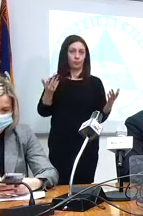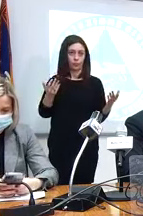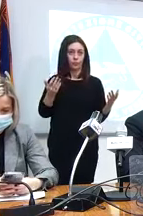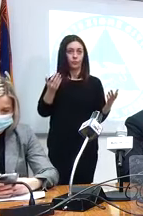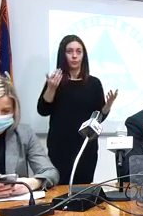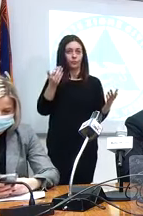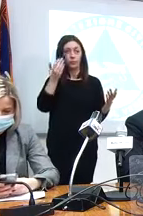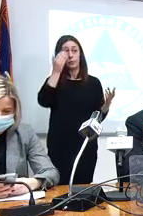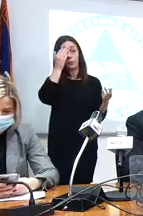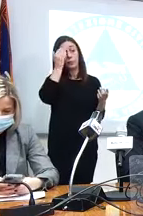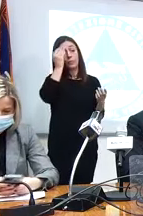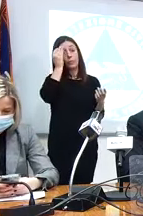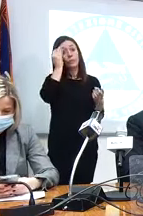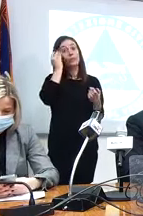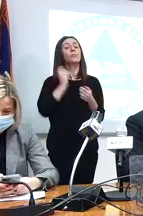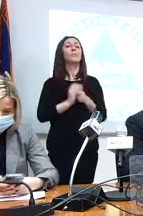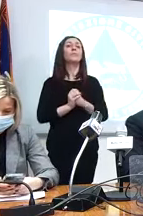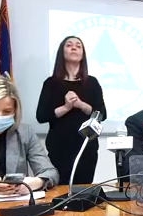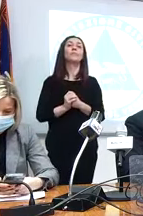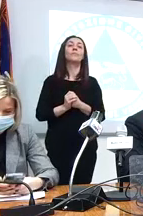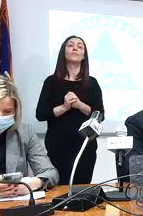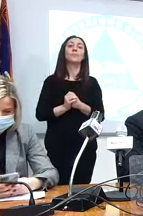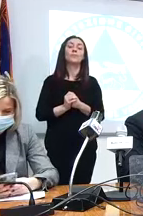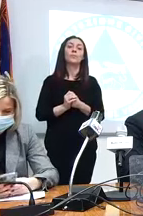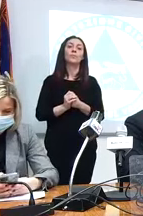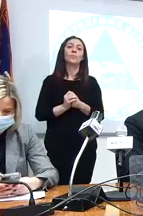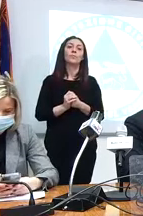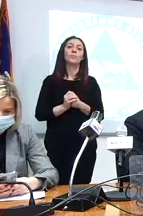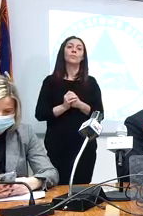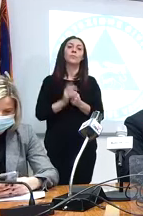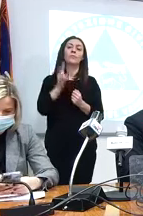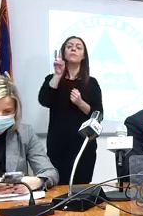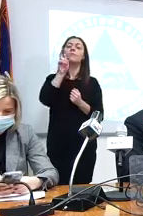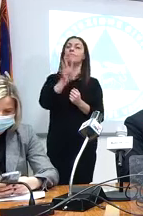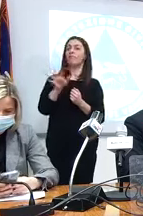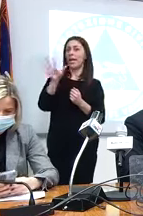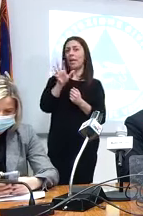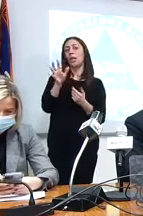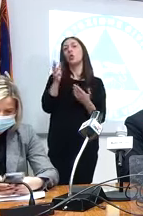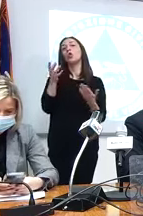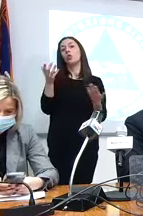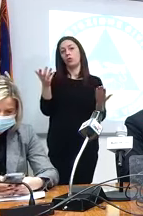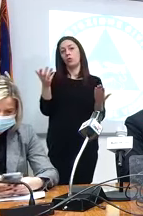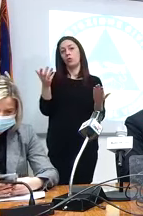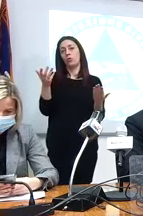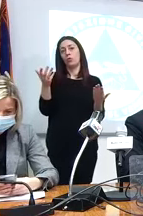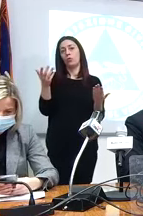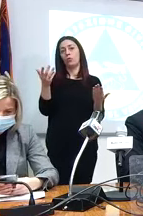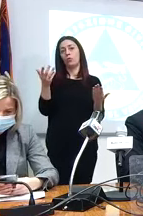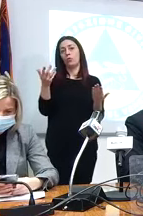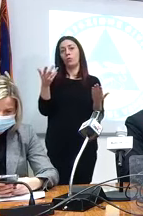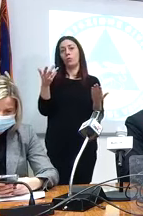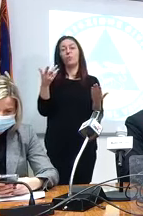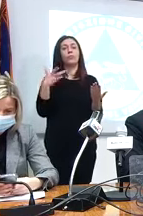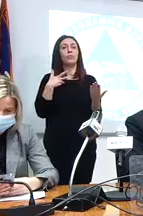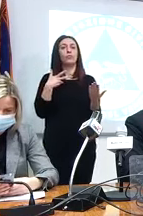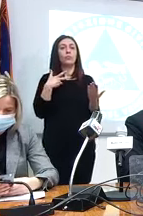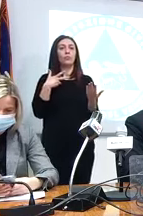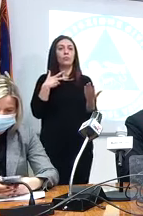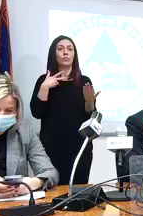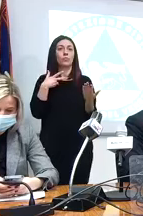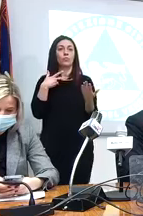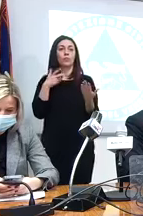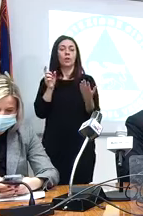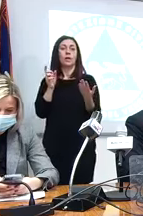altro, non sto parlando di scienziati in questo caso, e il Veneto ha comunque avuto un'infezione